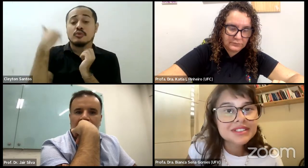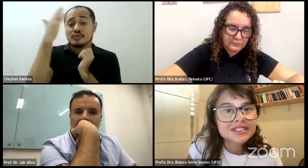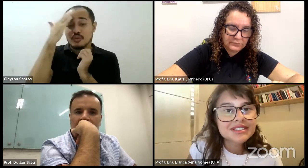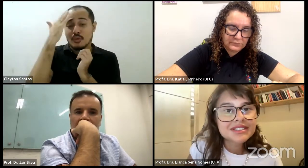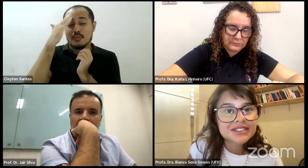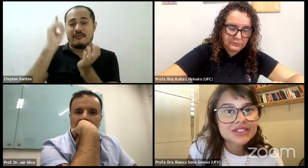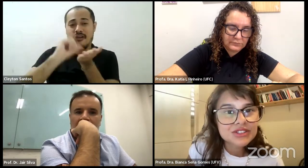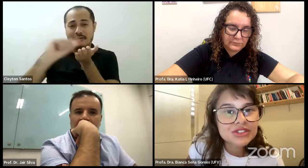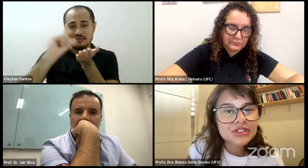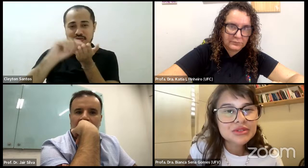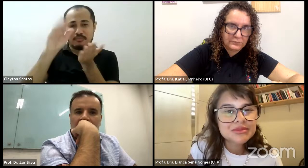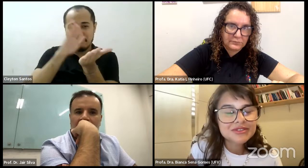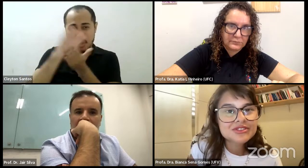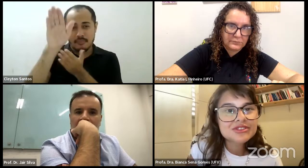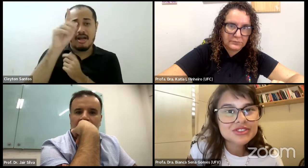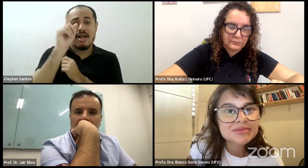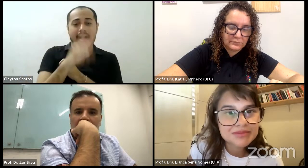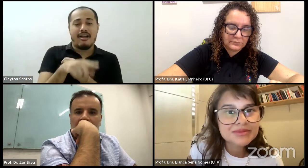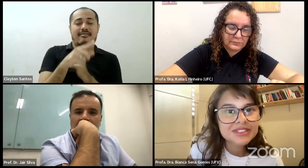Acho que foi esse sinal.